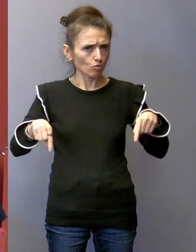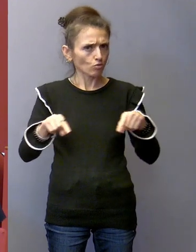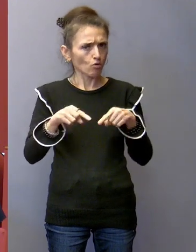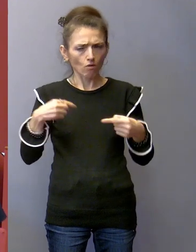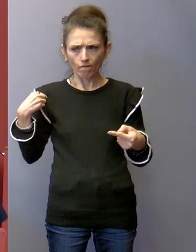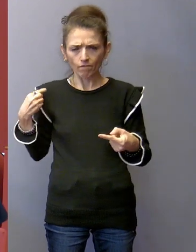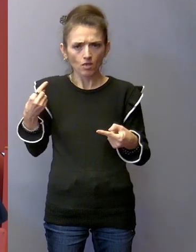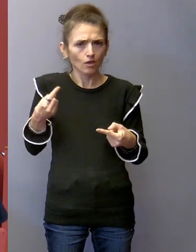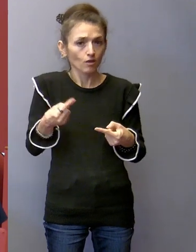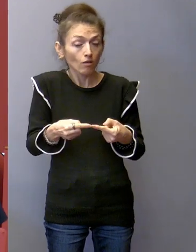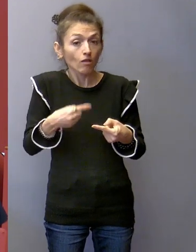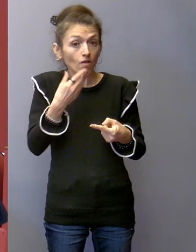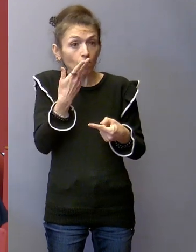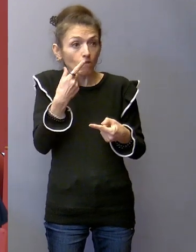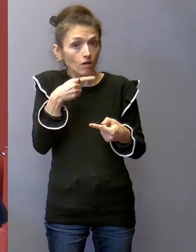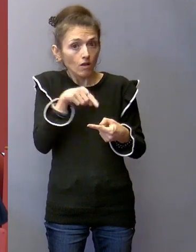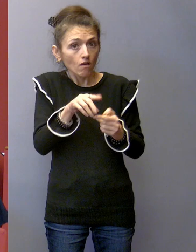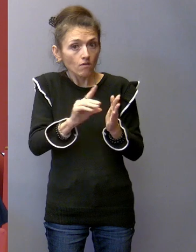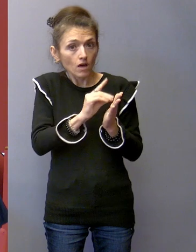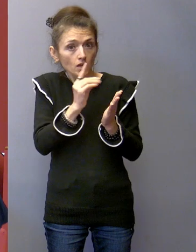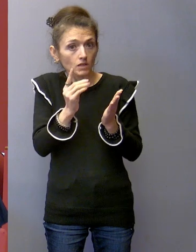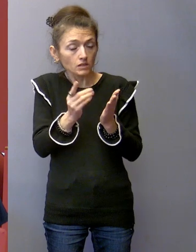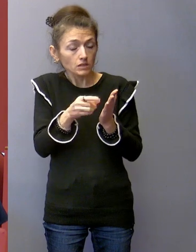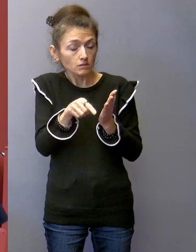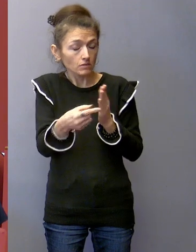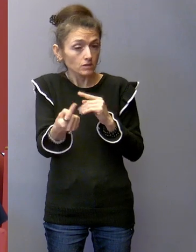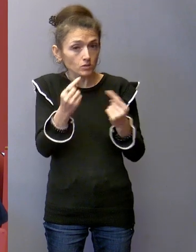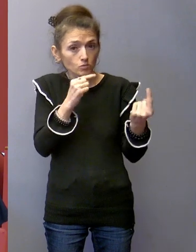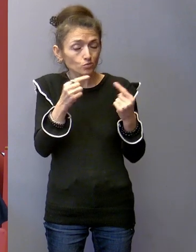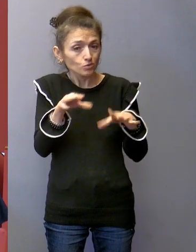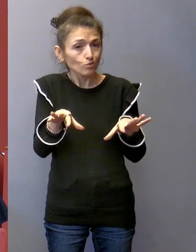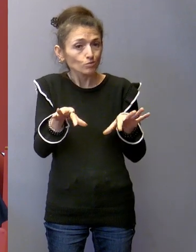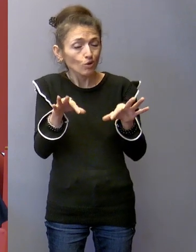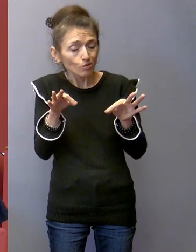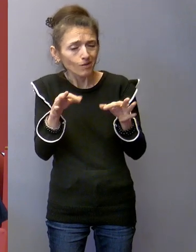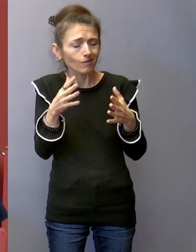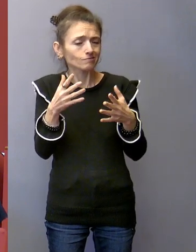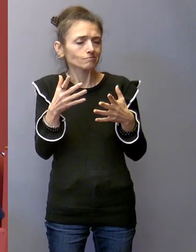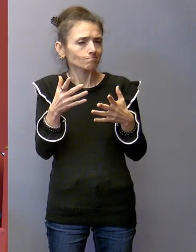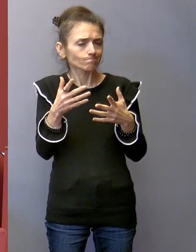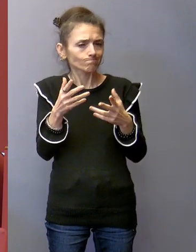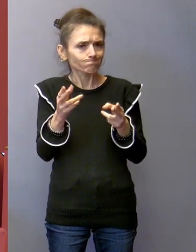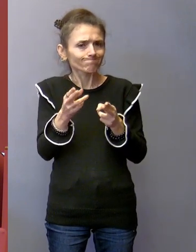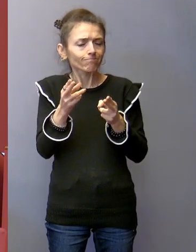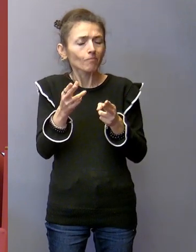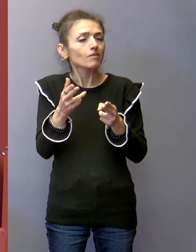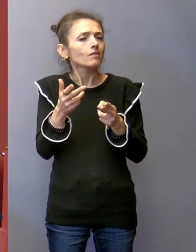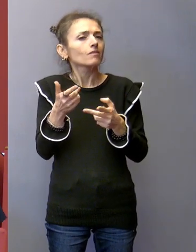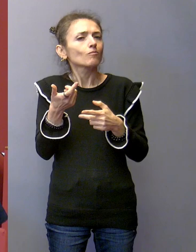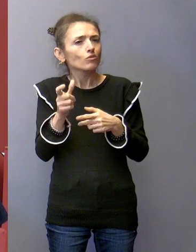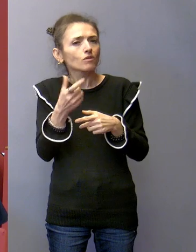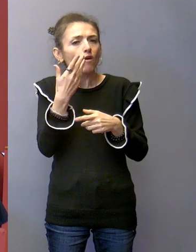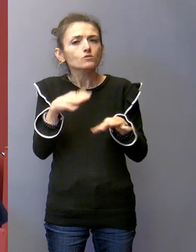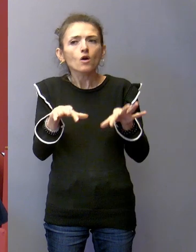ottenere la sospensione di questa di questa discussione proprio per questo motivo perché non c'è probabilmente stato il tempo